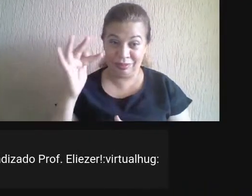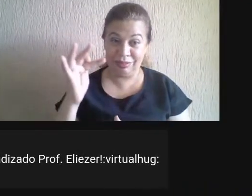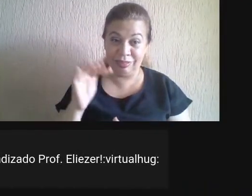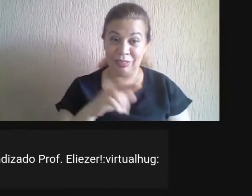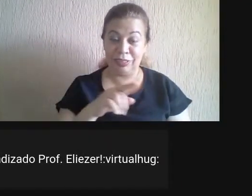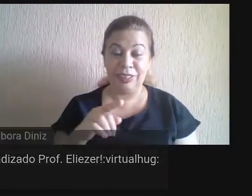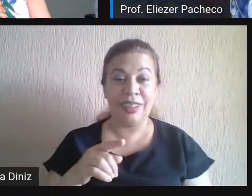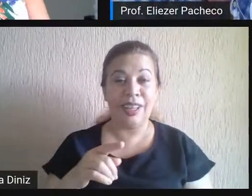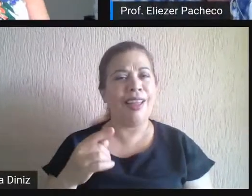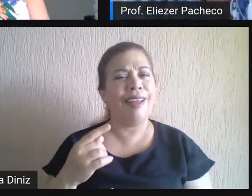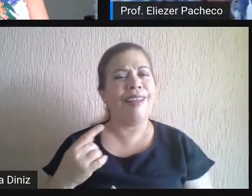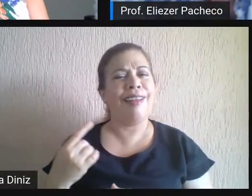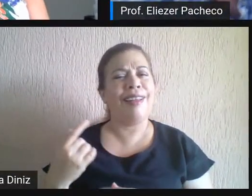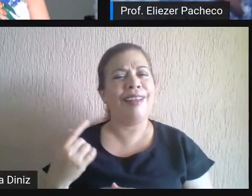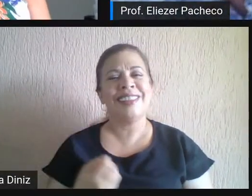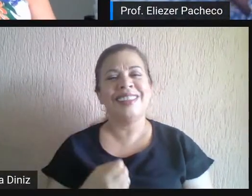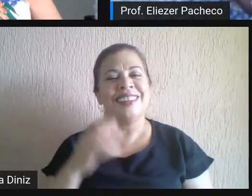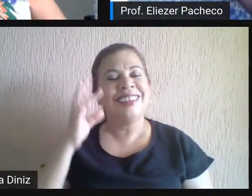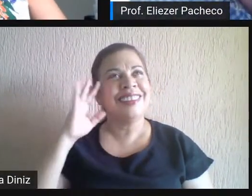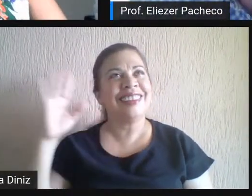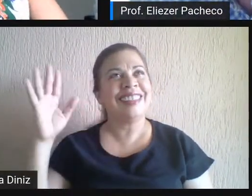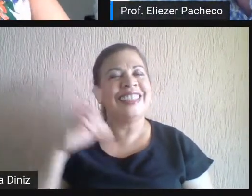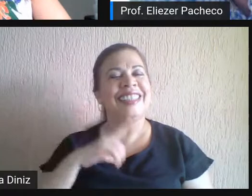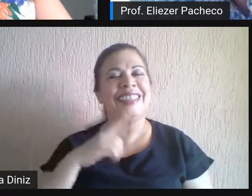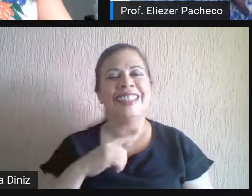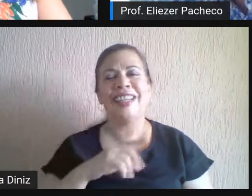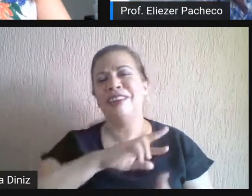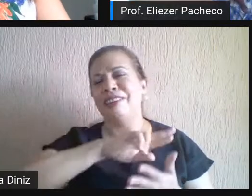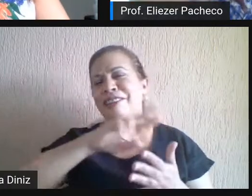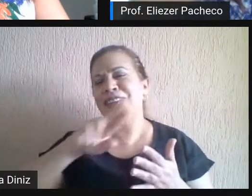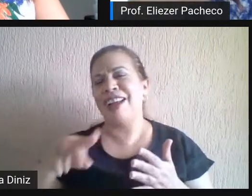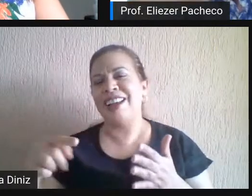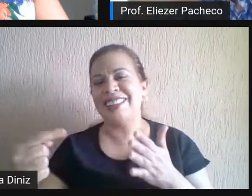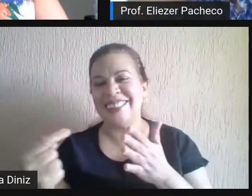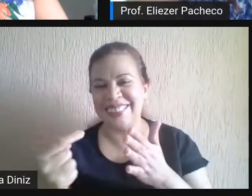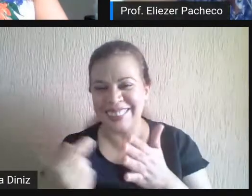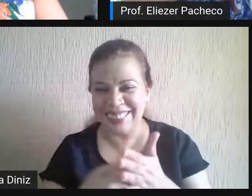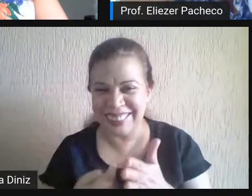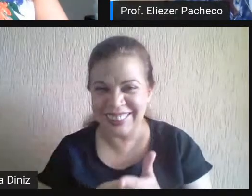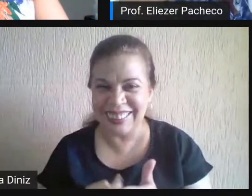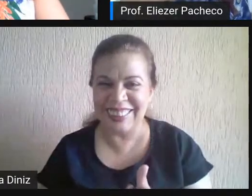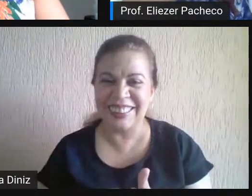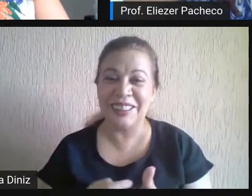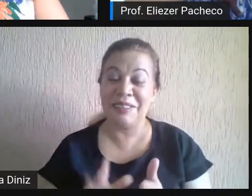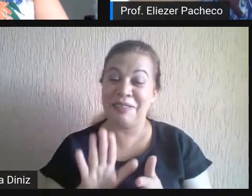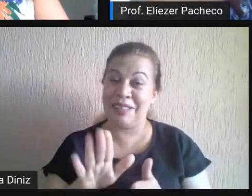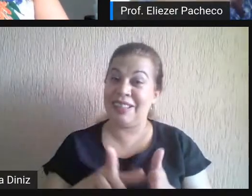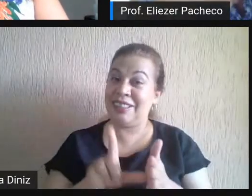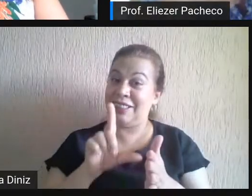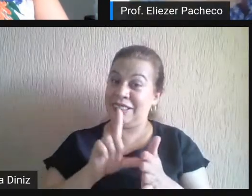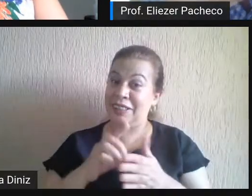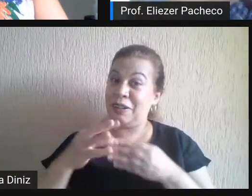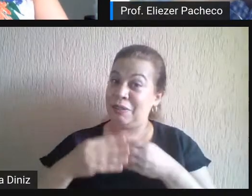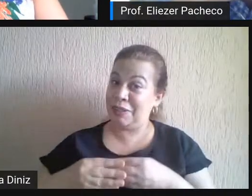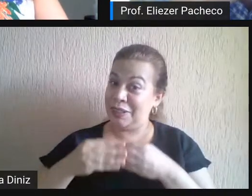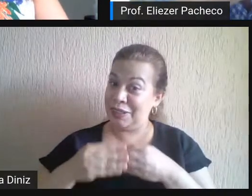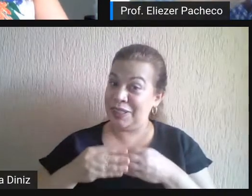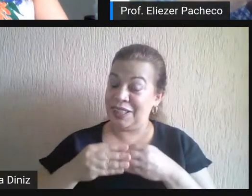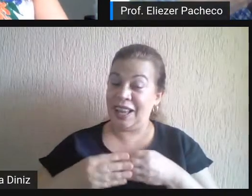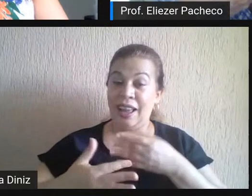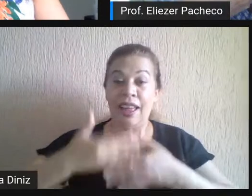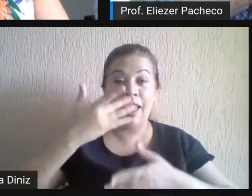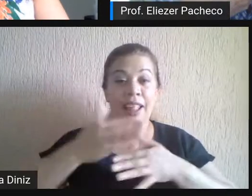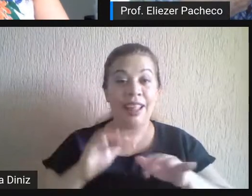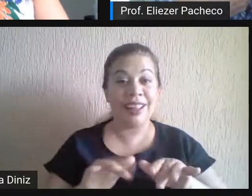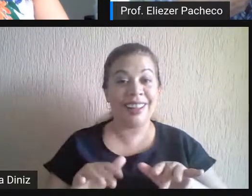muitas perguntas aqui para passar para o senhor, mas antes eu vou cumprimentar aqui o nosso chat, cumprimentar os nossos